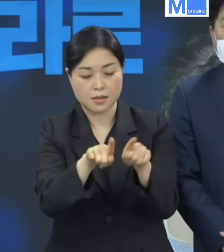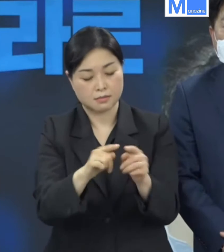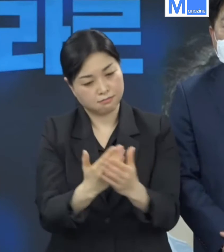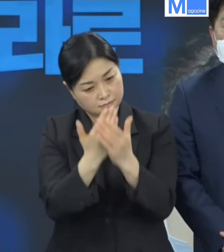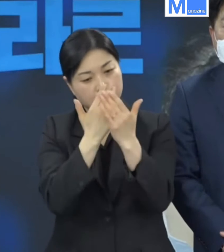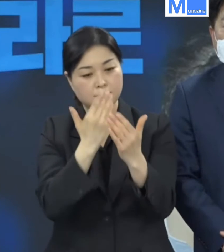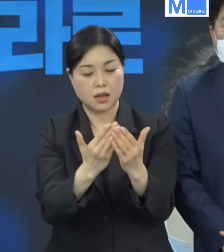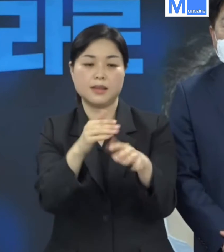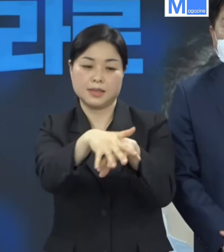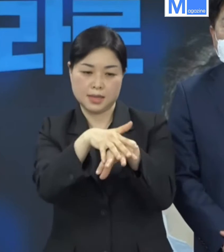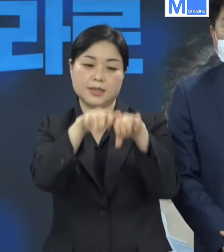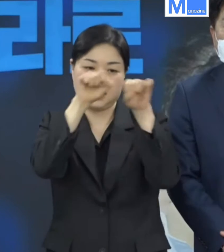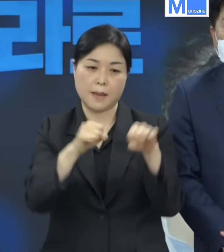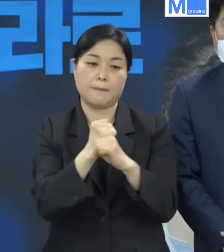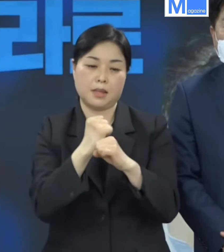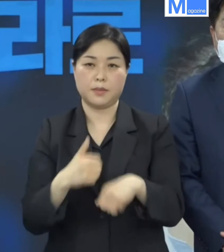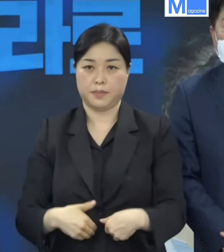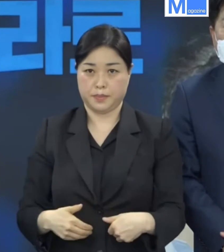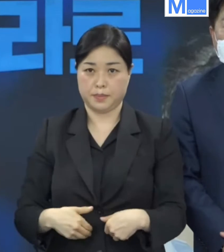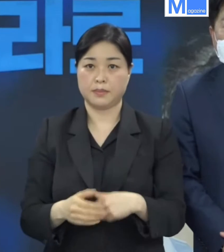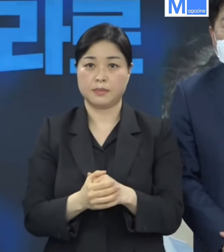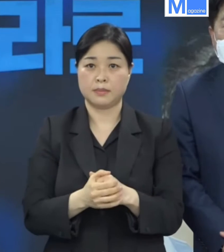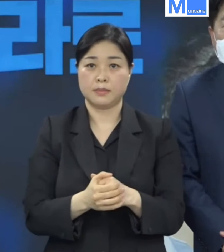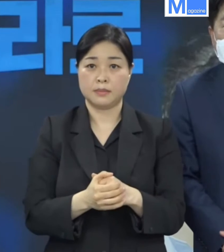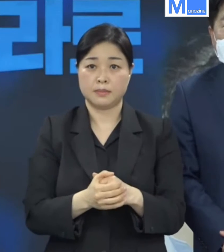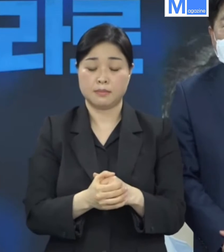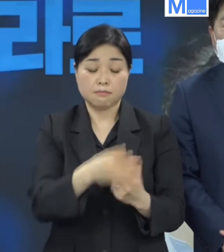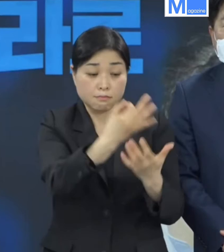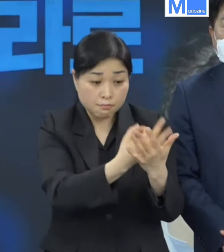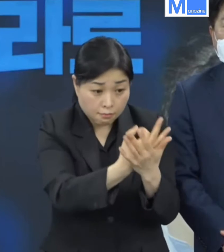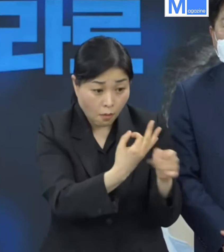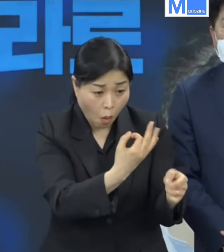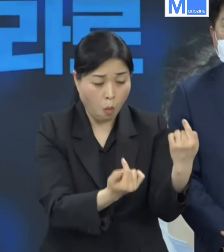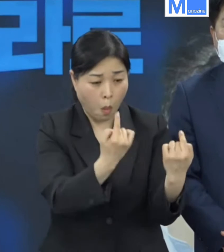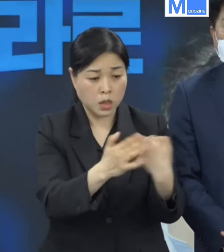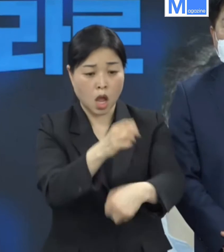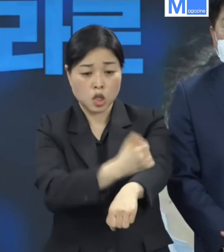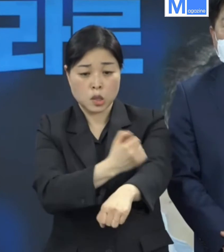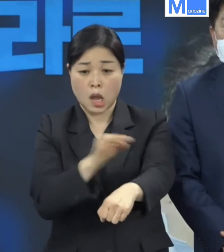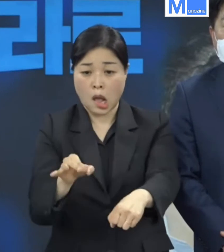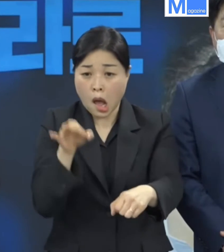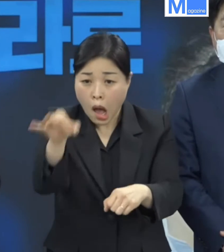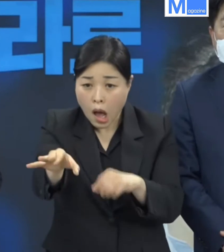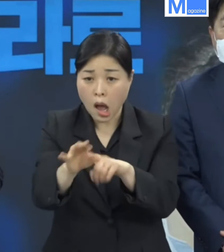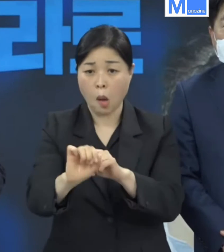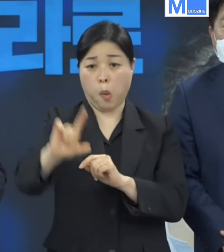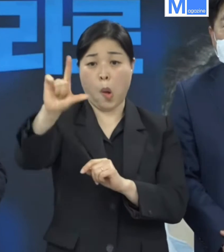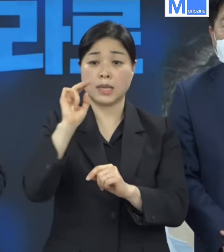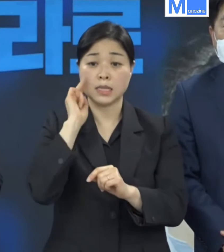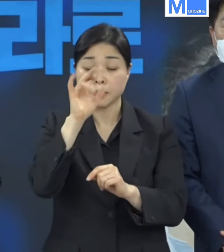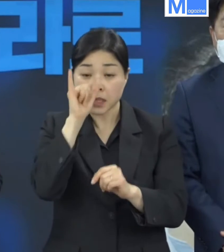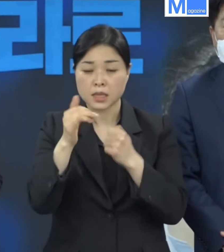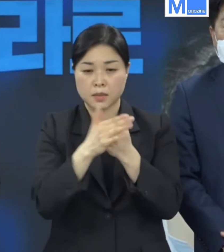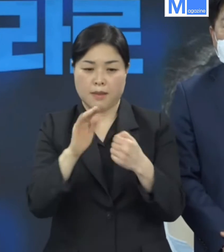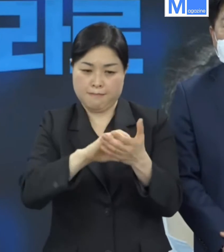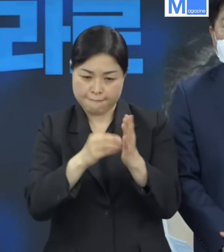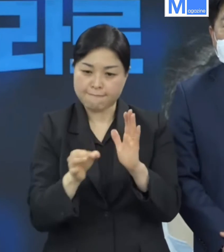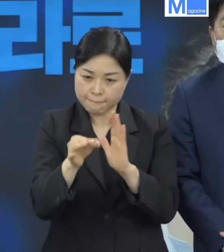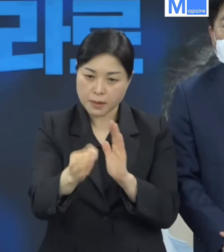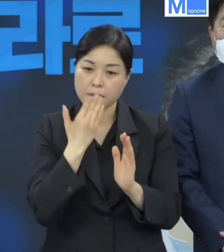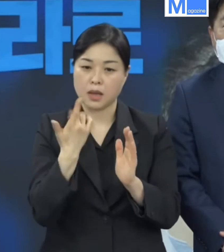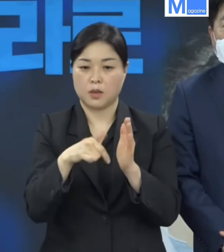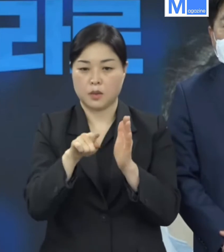합니다. 가맹점, 대리점의 매출액에 비례해서 수수료를 납부하는 체계가 안착될 수 있도록